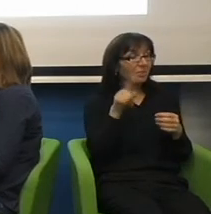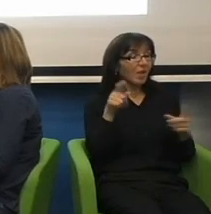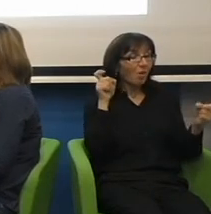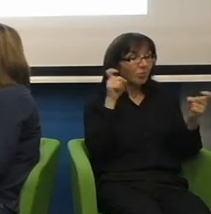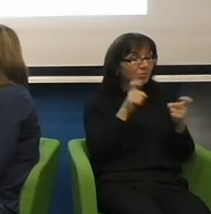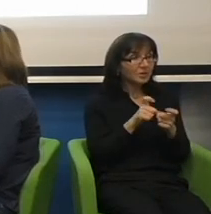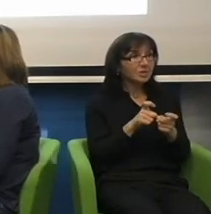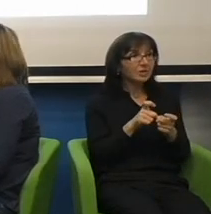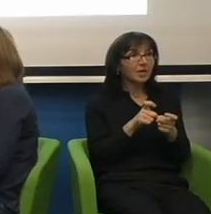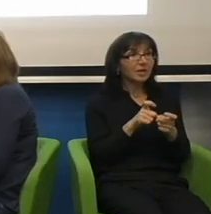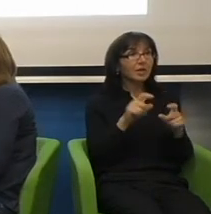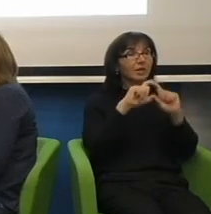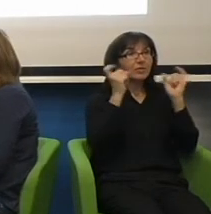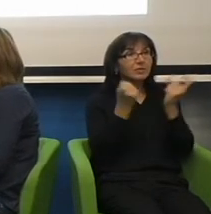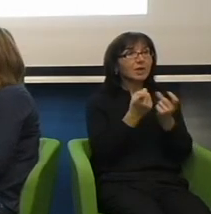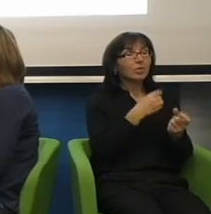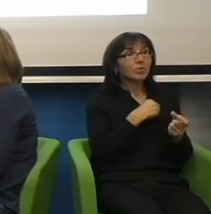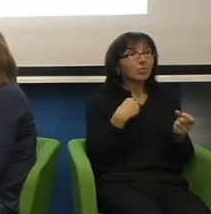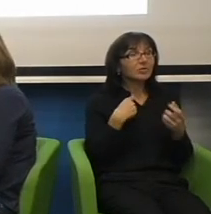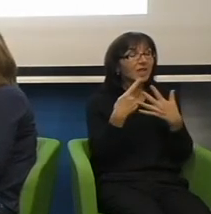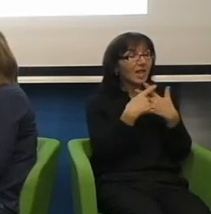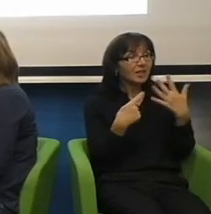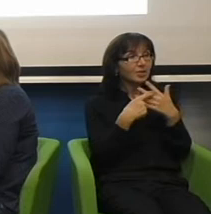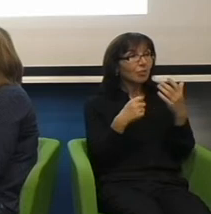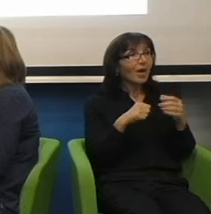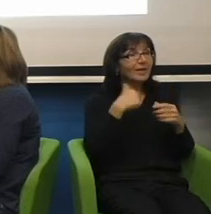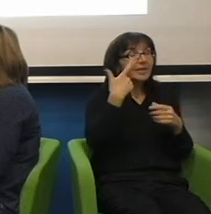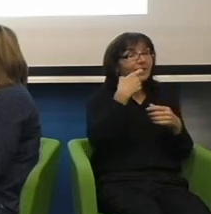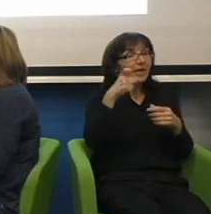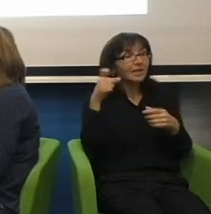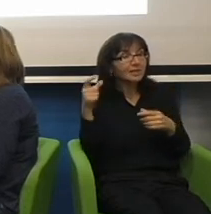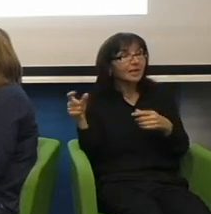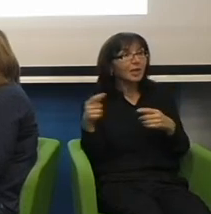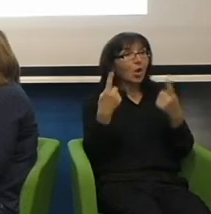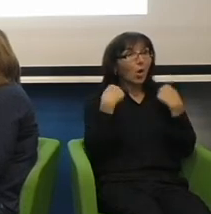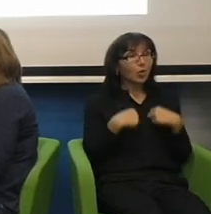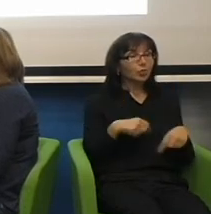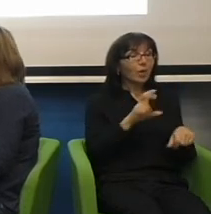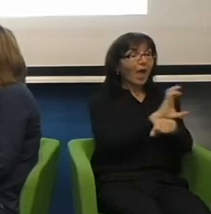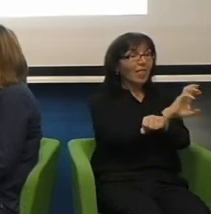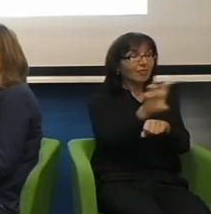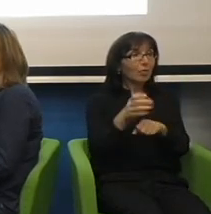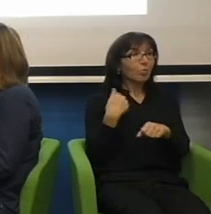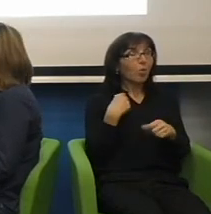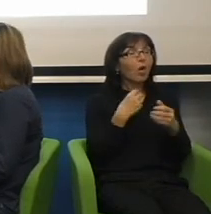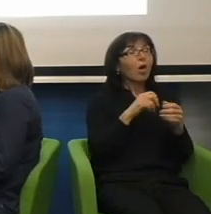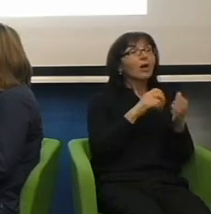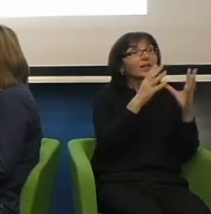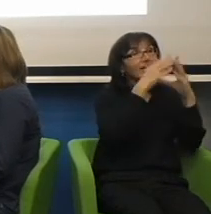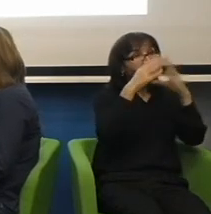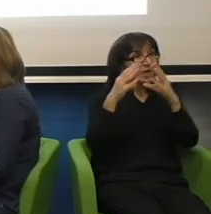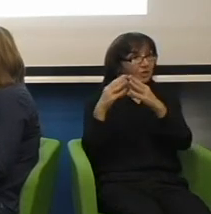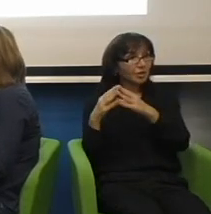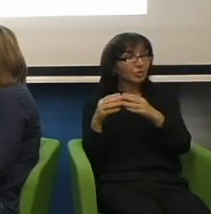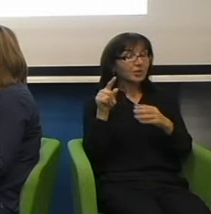w całej Polsce liczyła może kilkaset osób, a na Wybrzeżu było to kilkadziesiąt, więc widzicie Państwo, należy